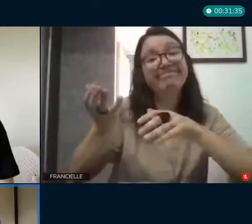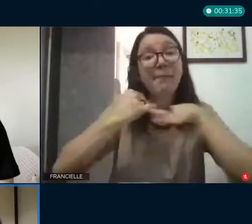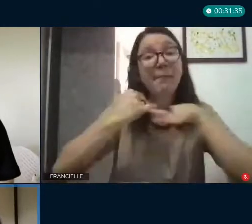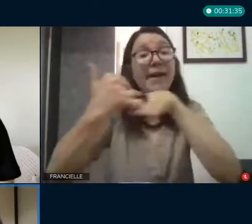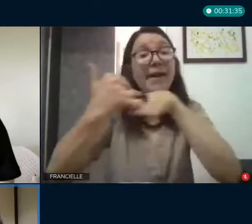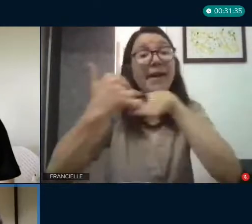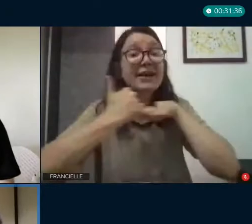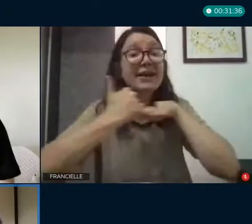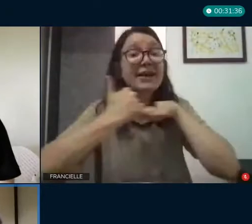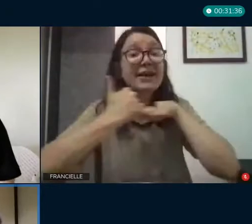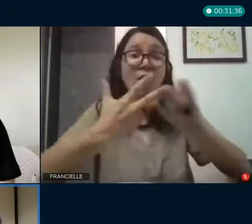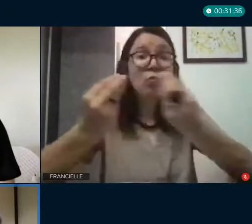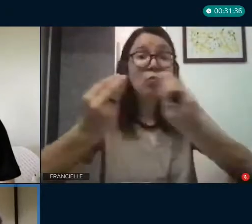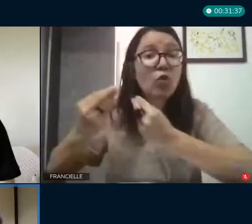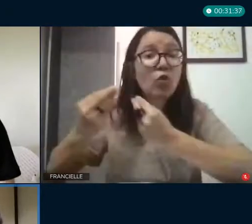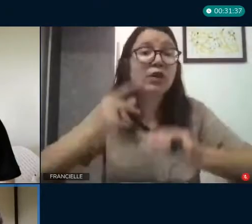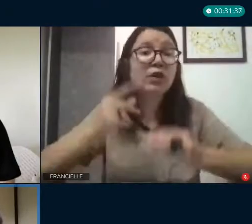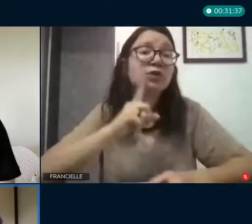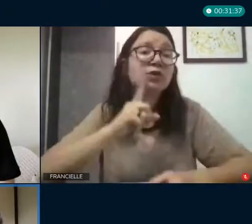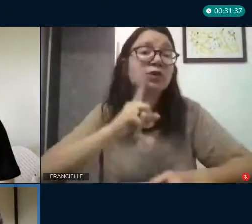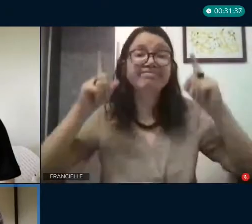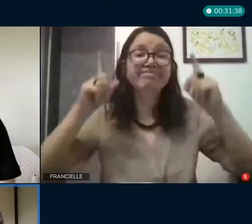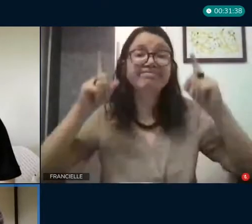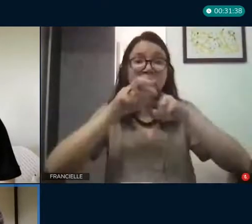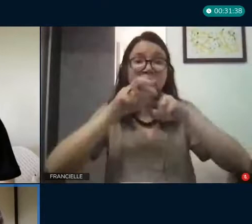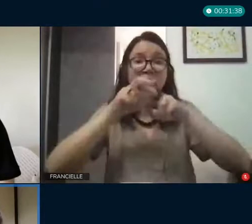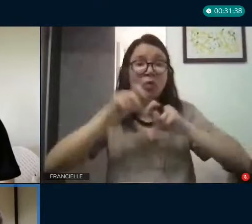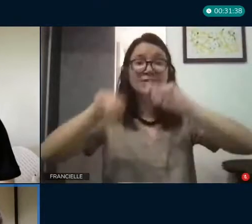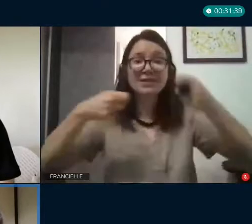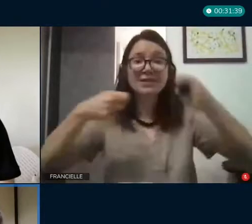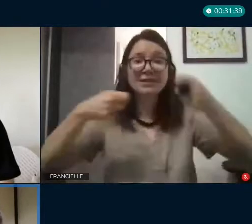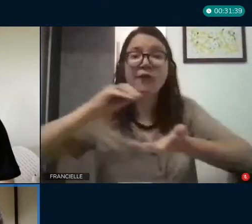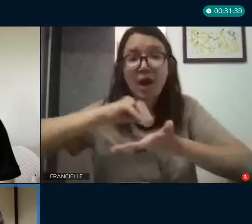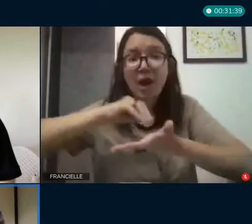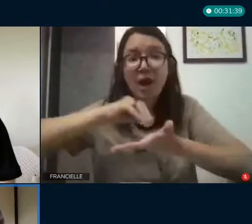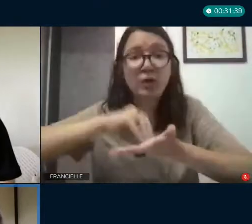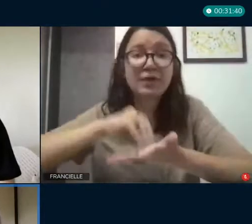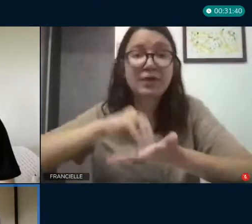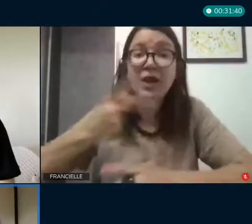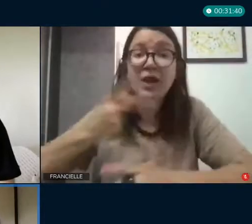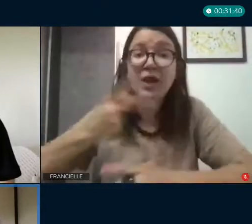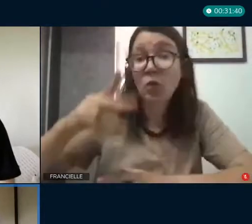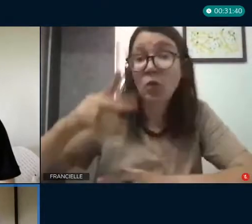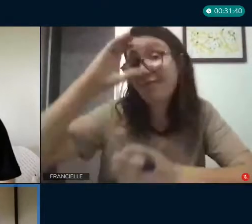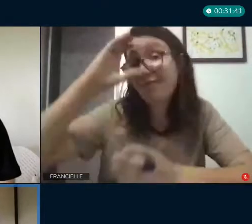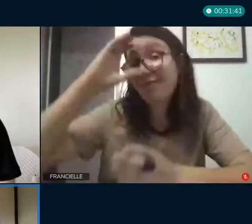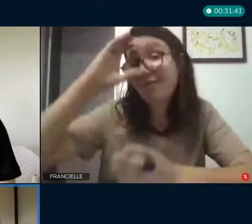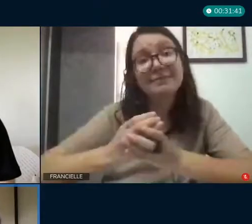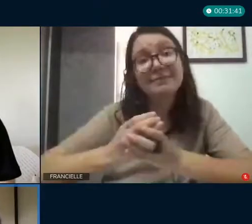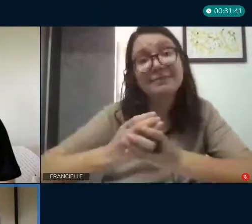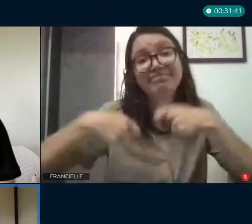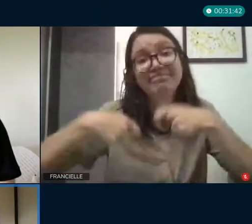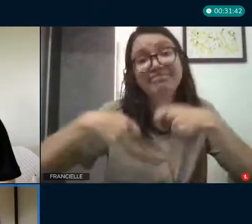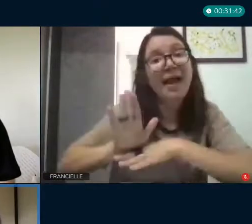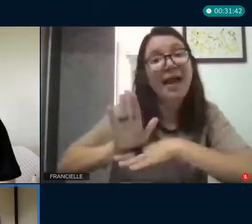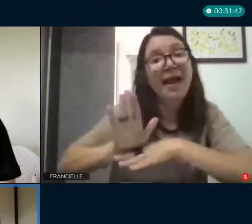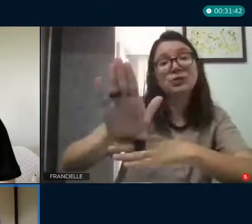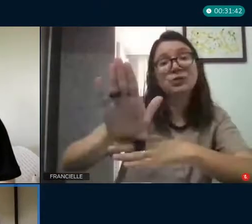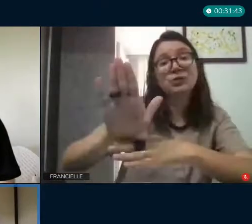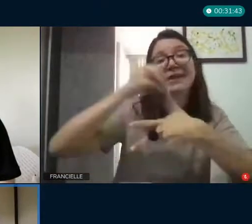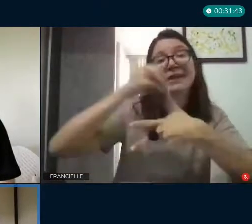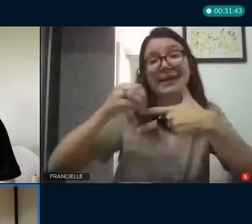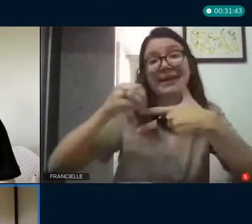Eu espero que esse material possa colaborar com as provas como o Enem, por exemplo, para que haja uma divulgação